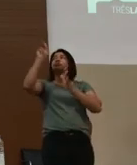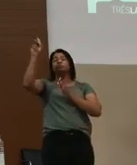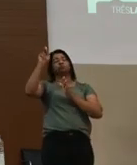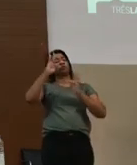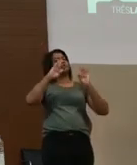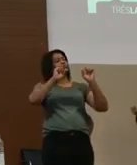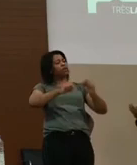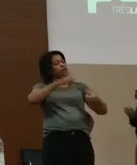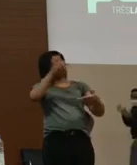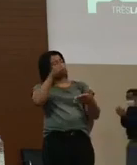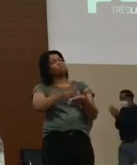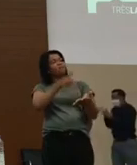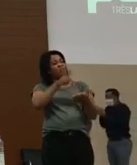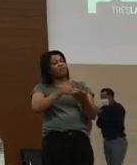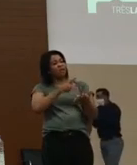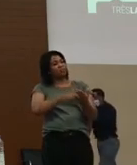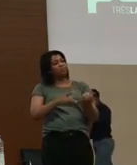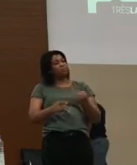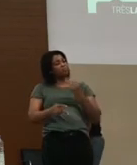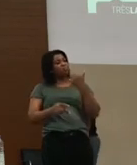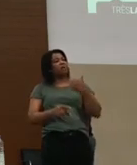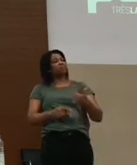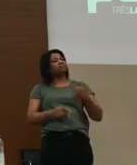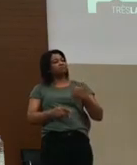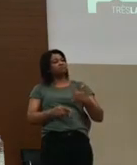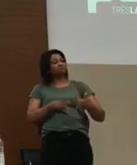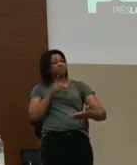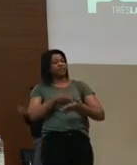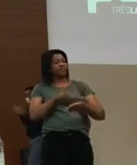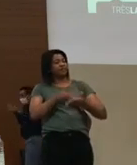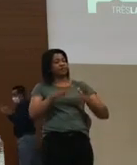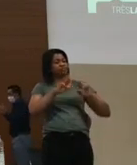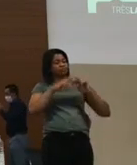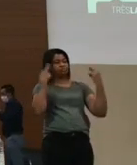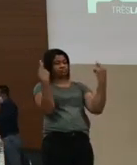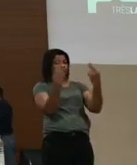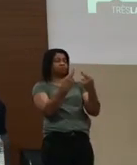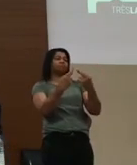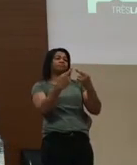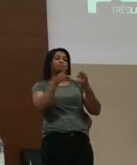é isso, é bom, é isso mesmo, é o reino de Deus.